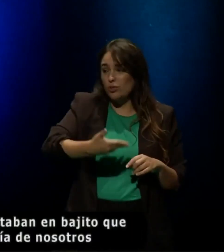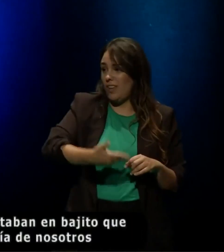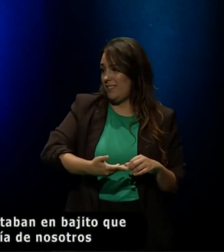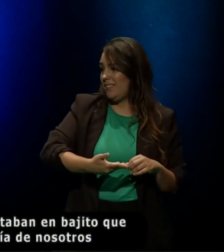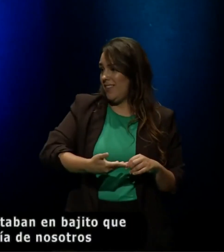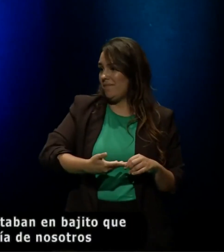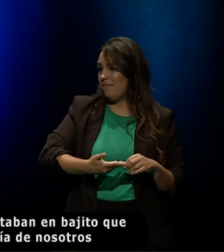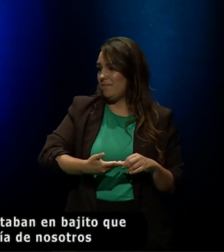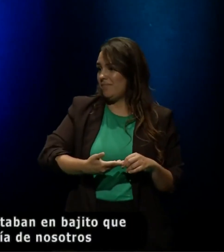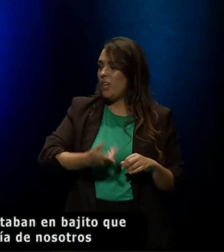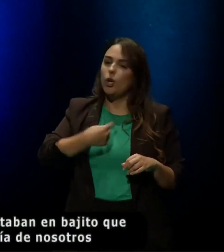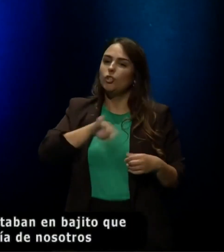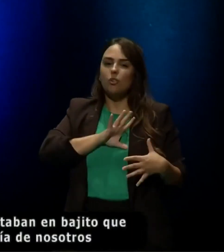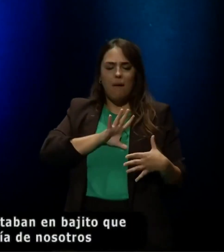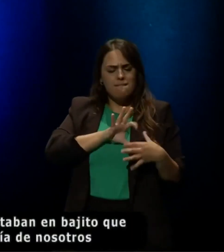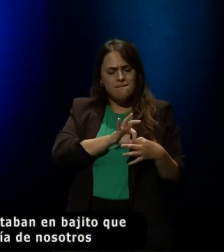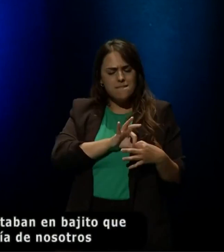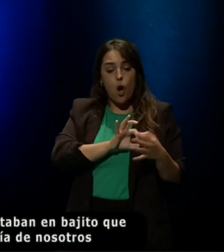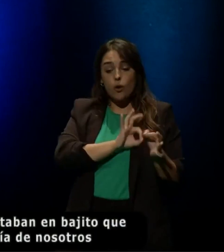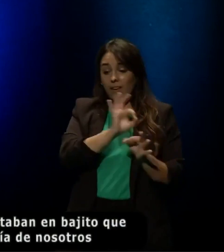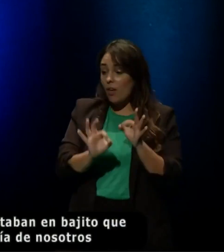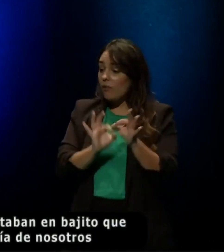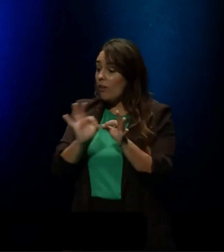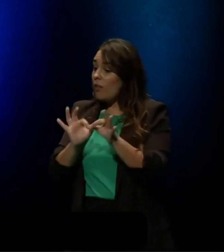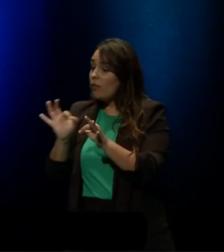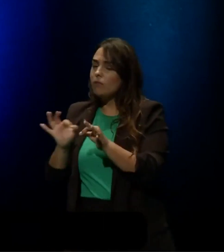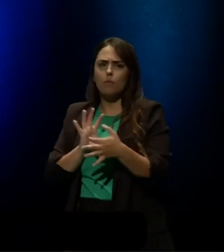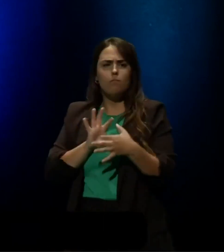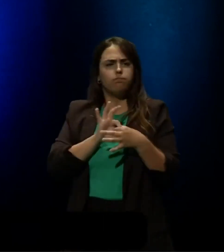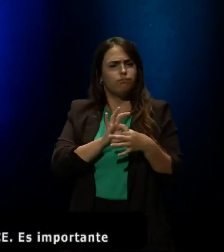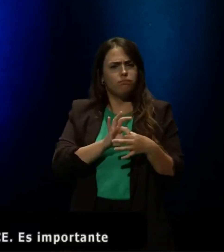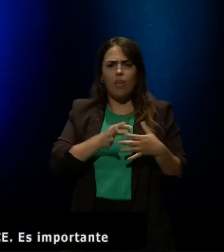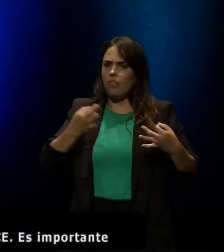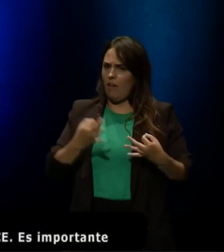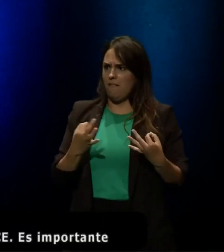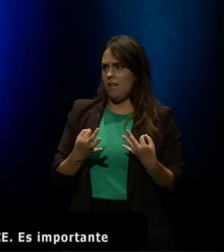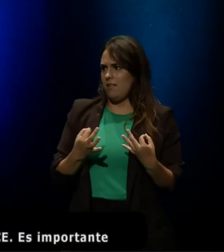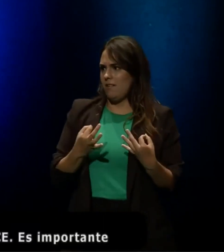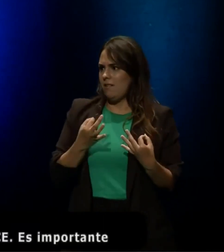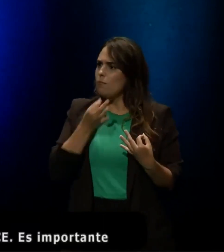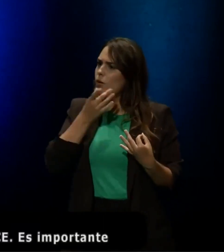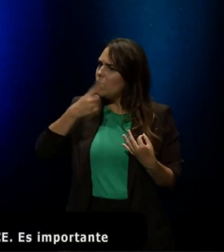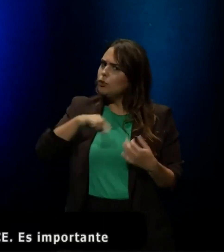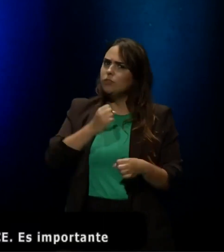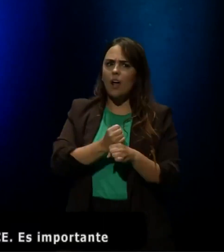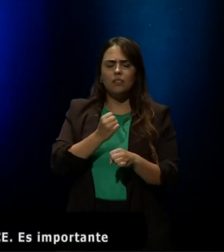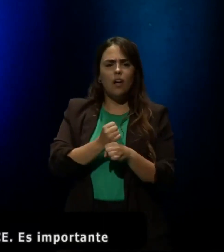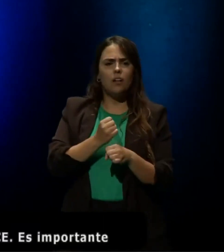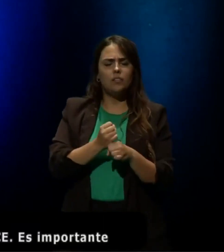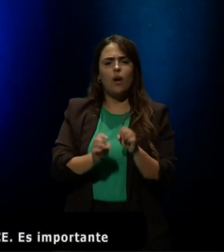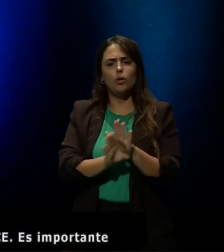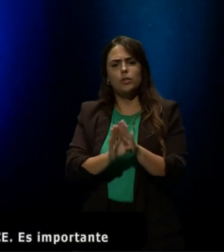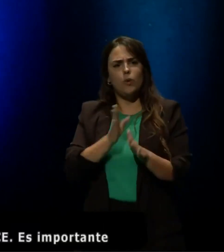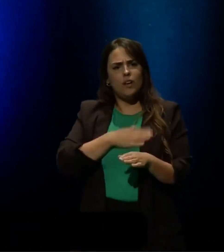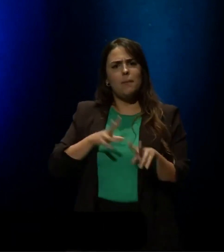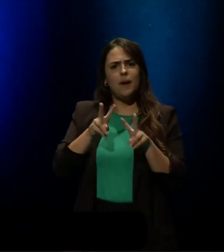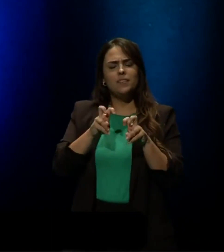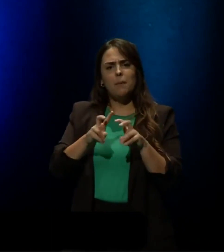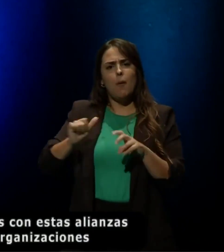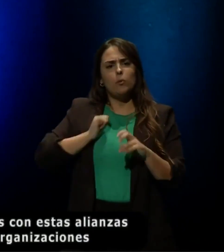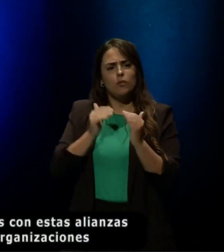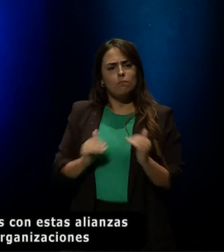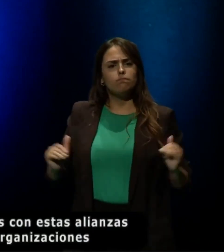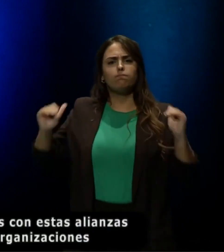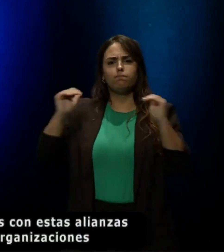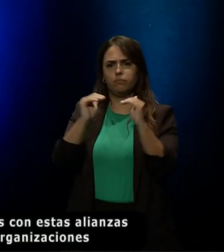contemos con estas alianzas entre las organizaciones que están dispuestas, decididas a seguir trabajando por la igualdad de